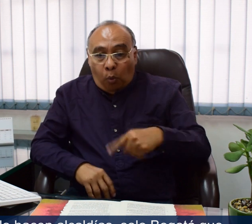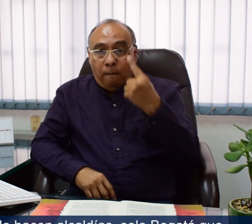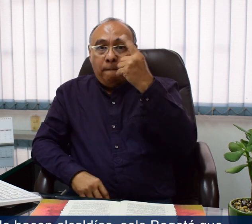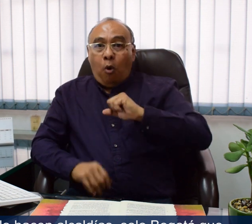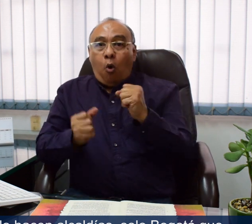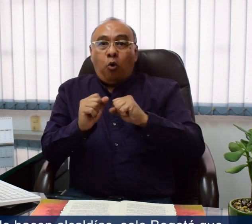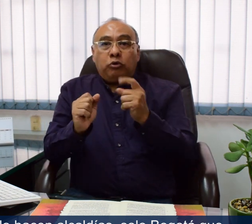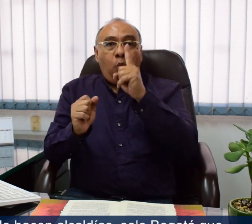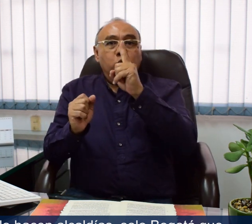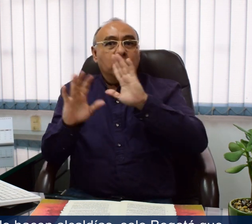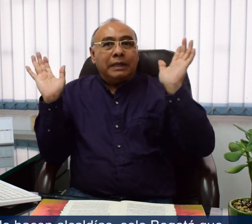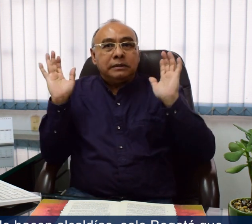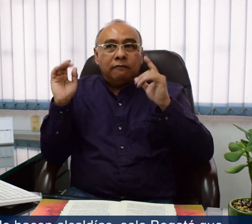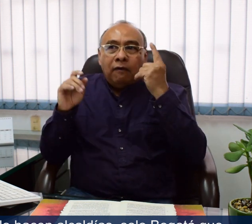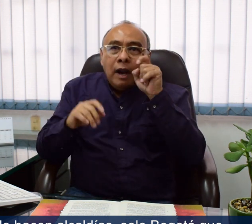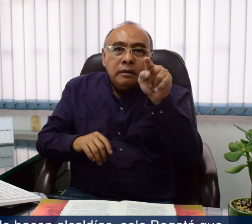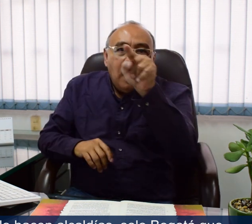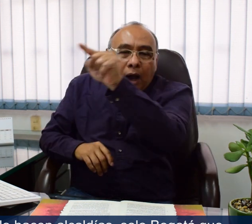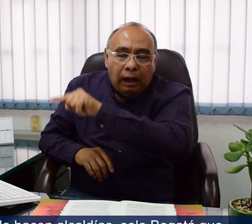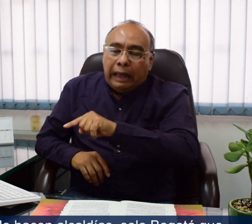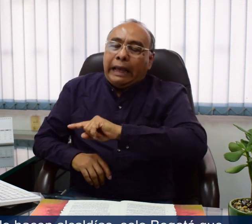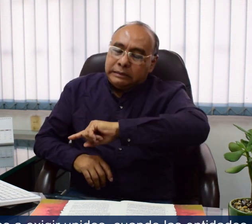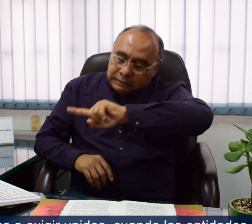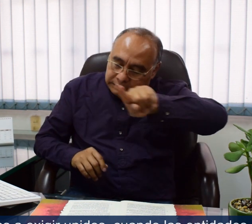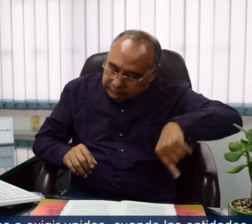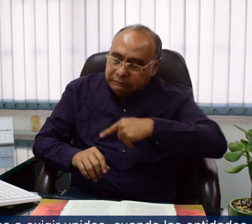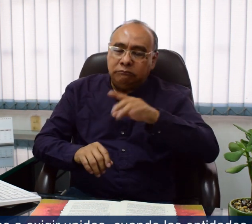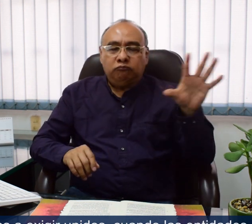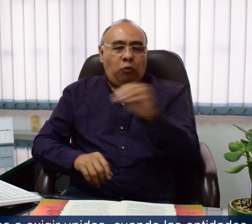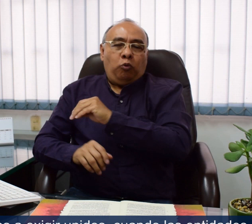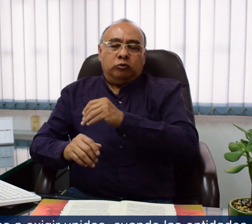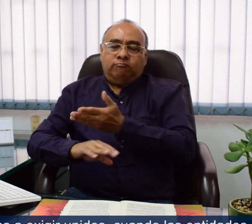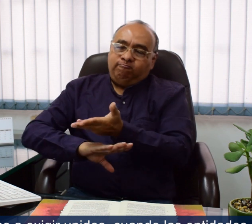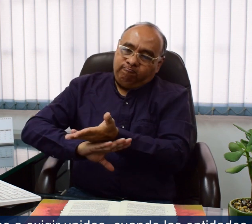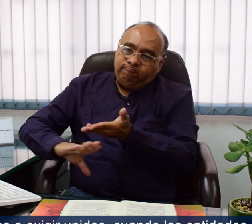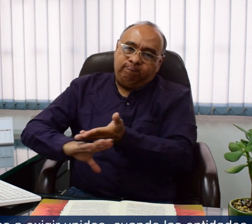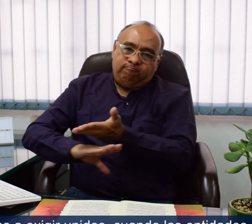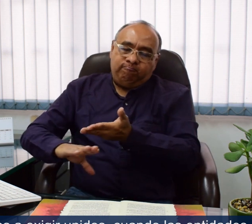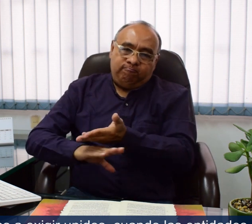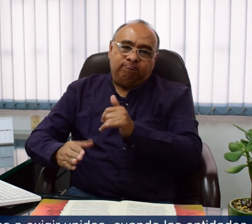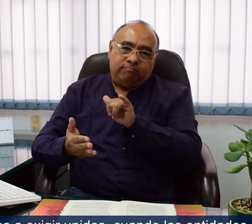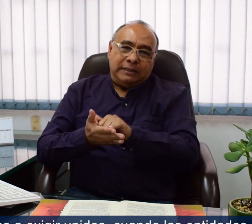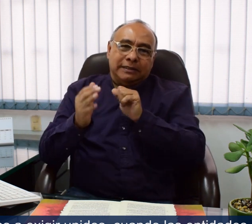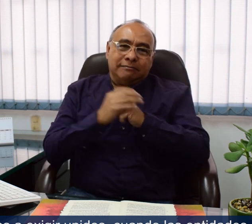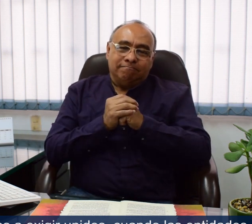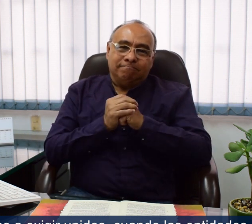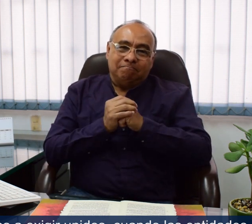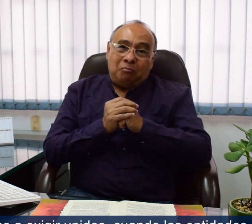alcaldías. Solo Bogotá, que es un caso excepcional. Así que vamos a exigir unidos, cuando las entidades gubernamentales